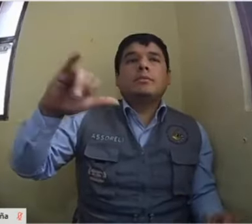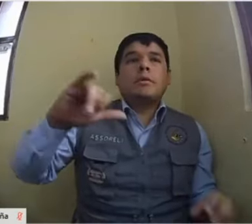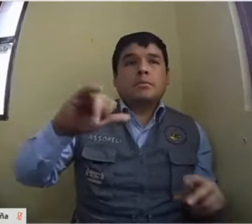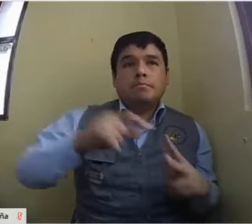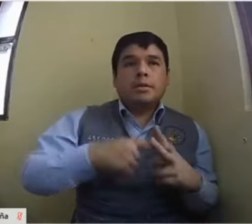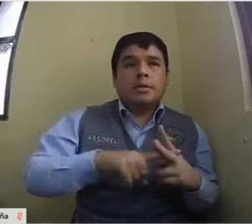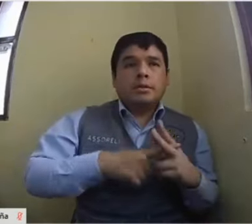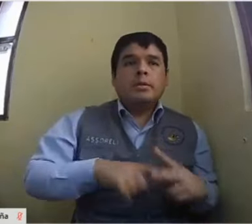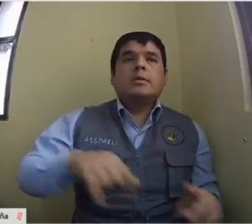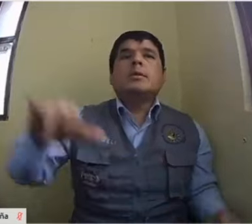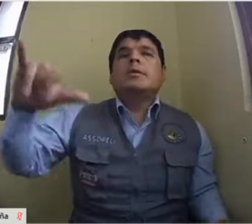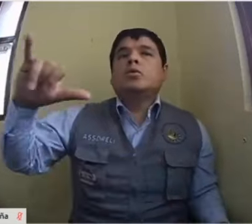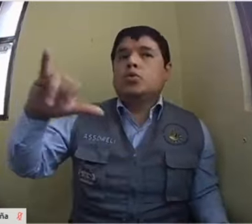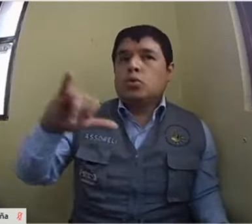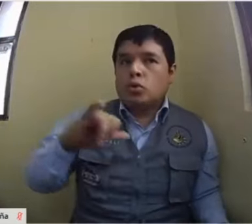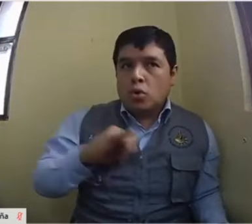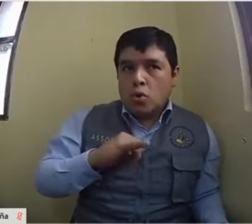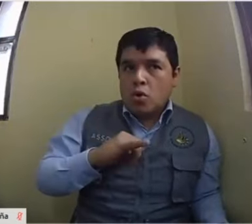Otra vez, repasamos. Vamos a empezar el repaso.